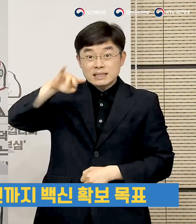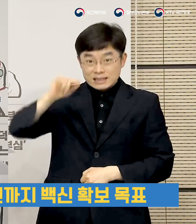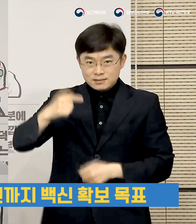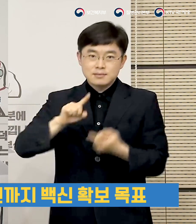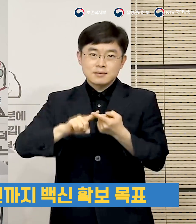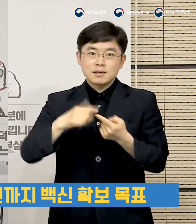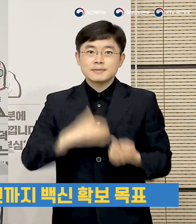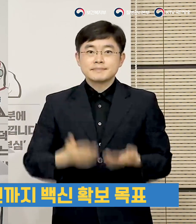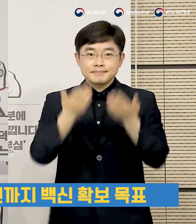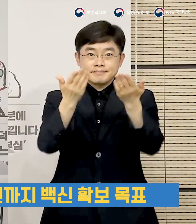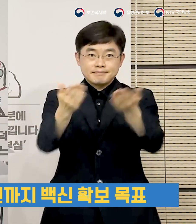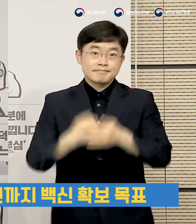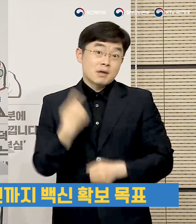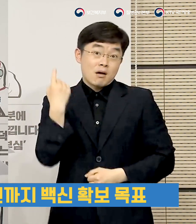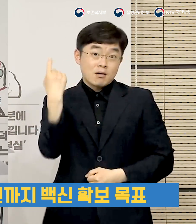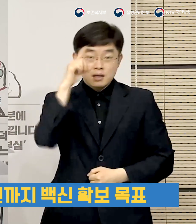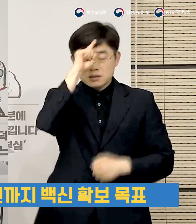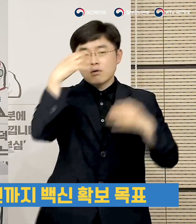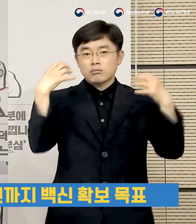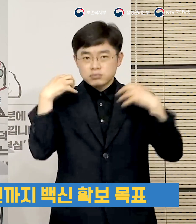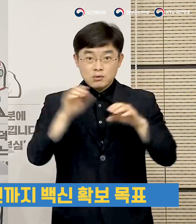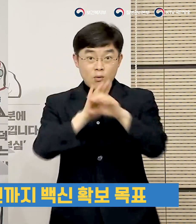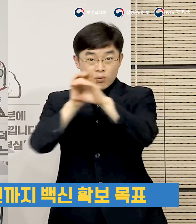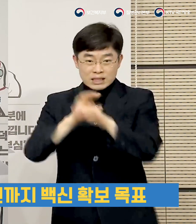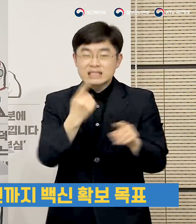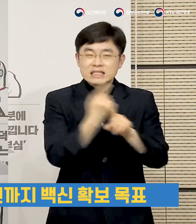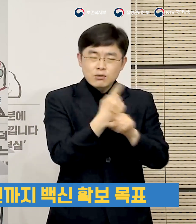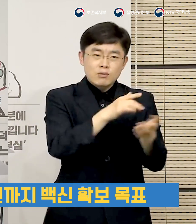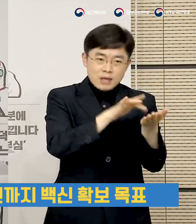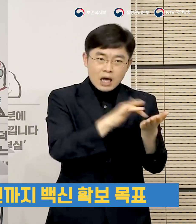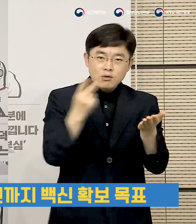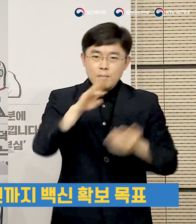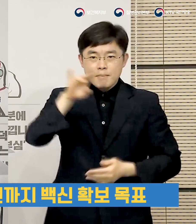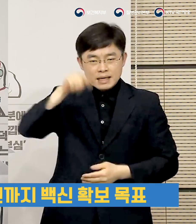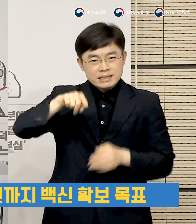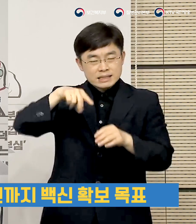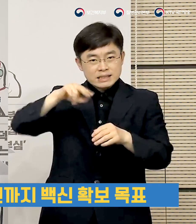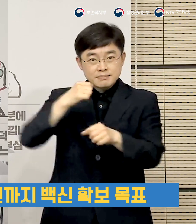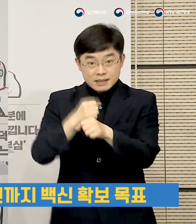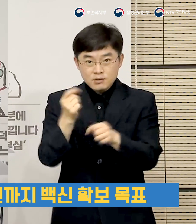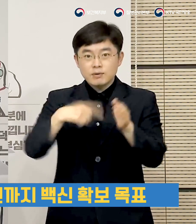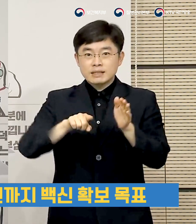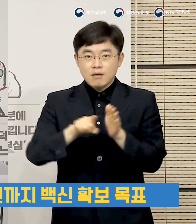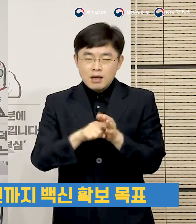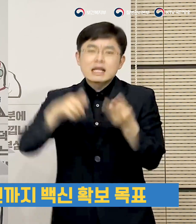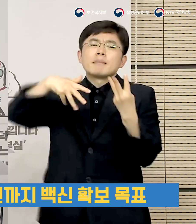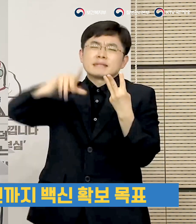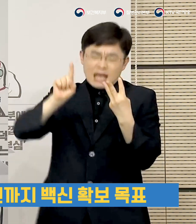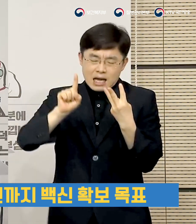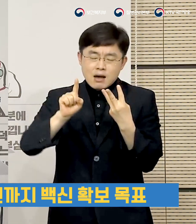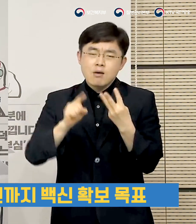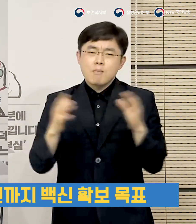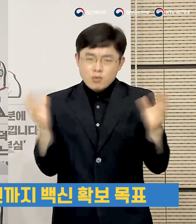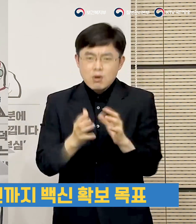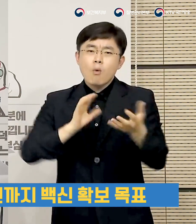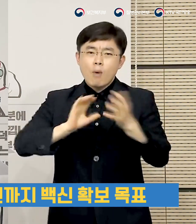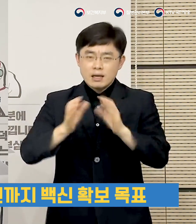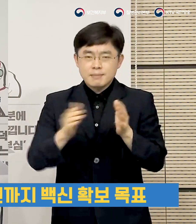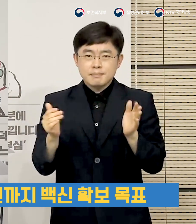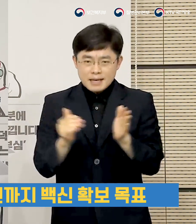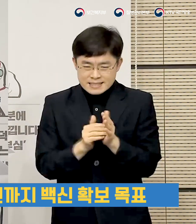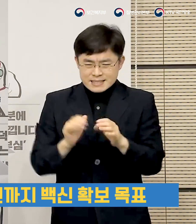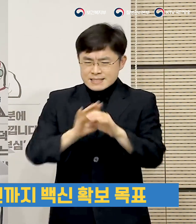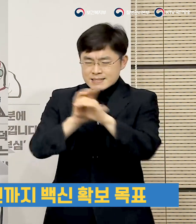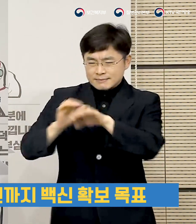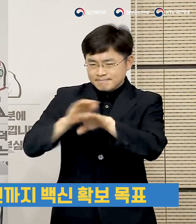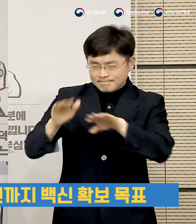말씀드리겠습니다. 어제 정부는 코로나19 치료제 백신 개발 범정부 지원단 3차 회의를 열어 코로나19 완전